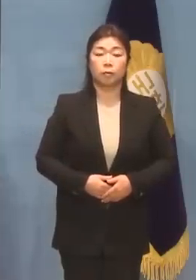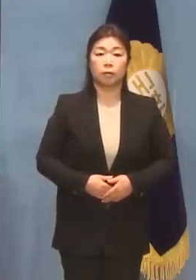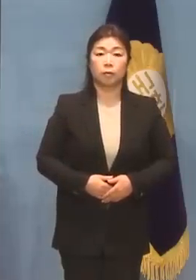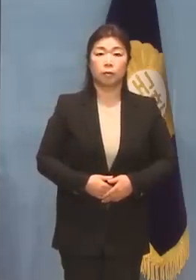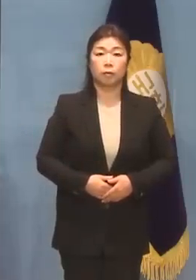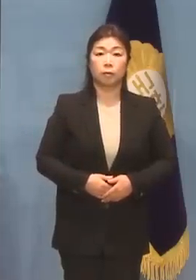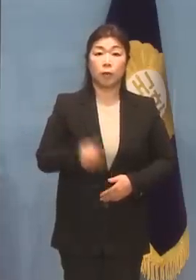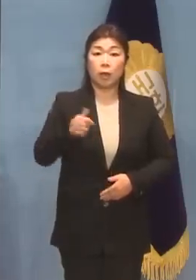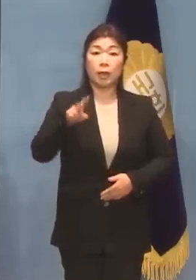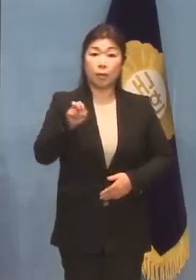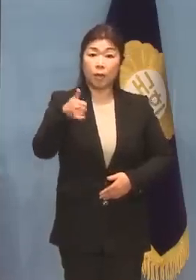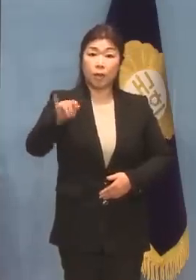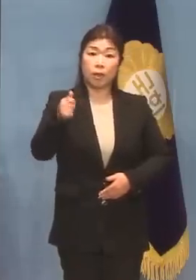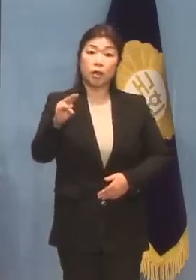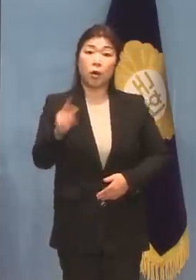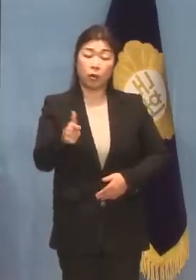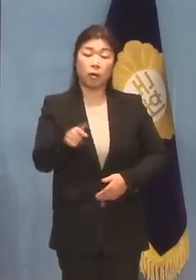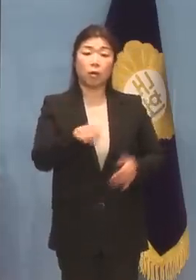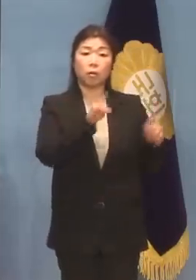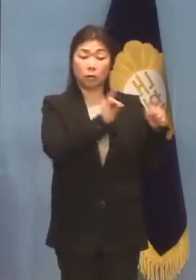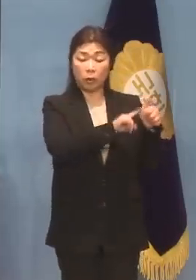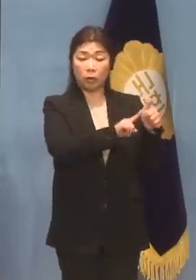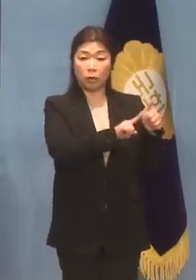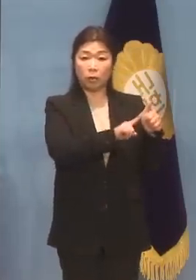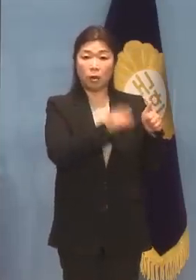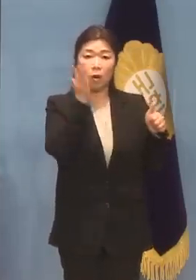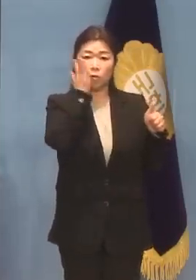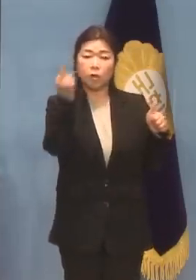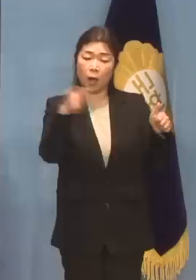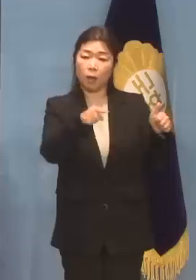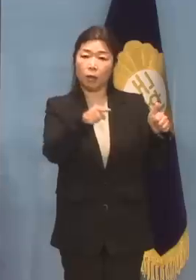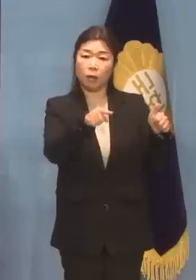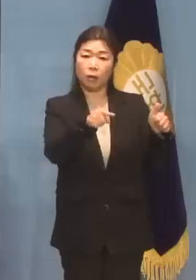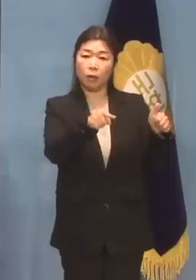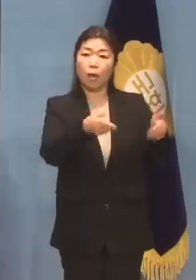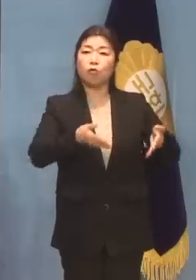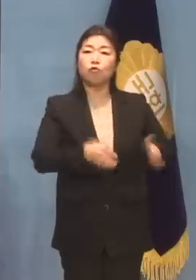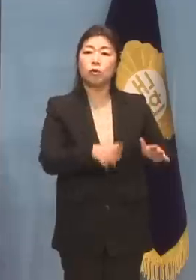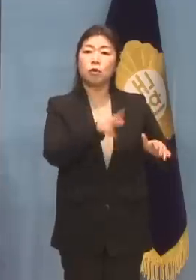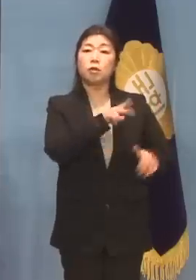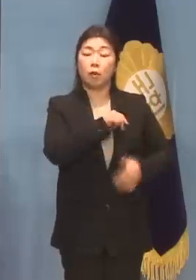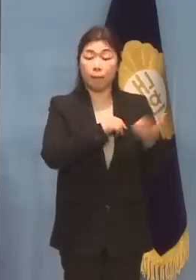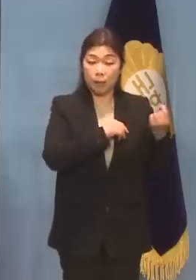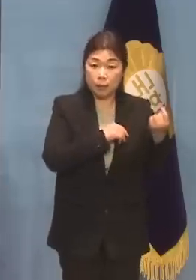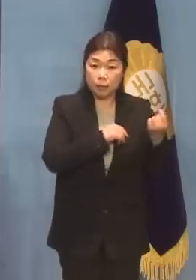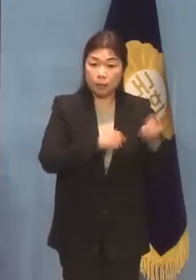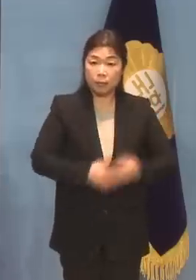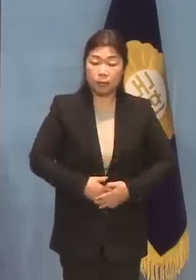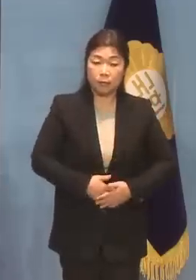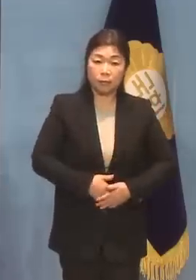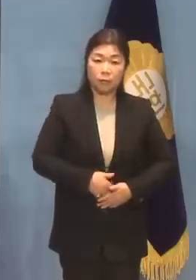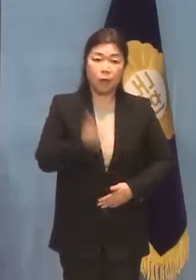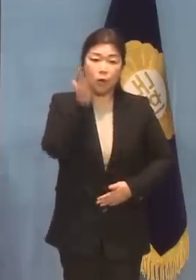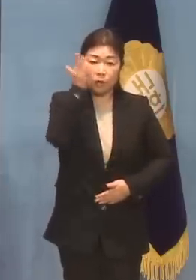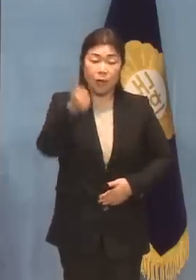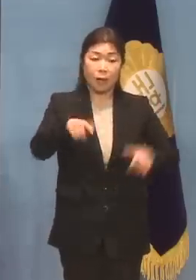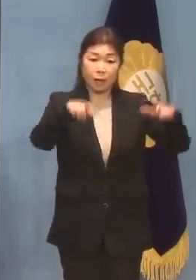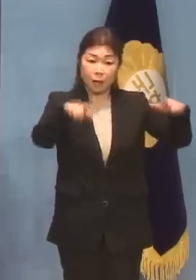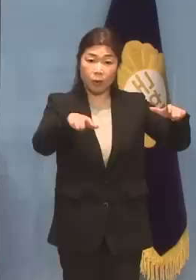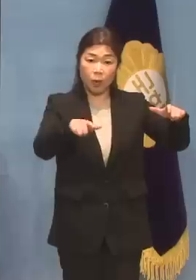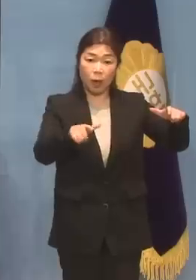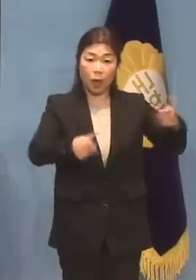김기현 의원은 울산의 향판 출신 의원이시죠. 울산 지역의 판사